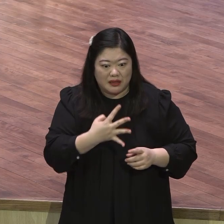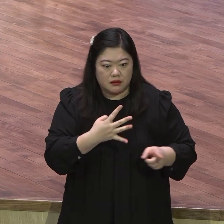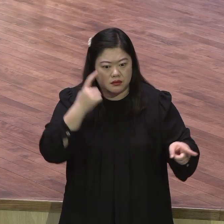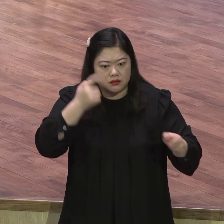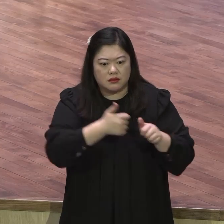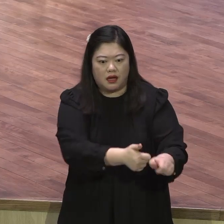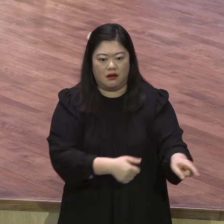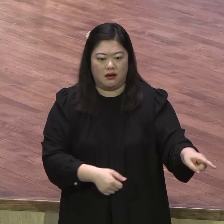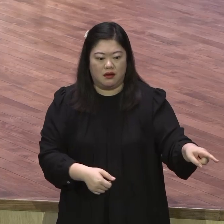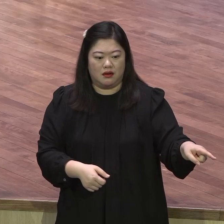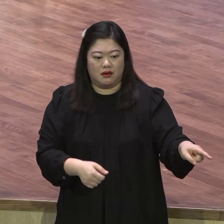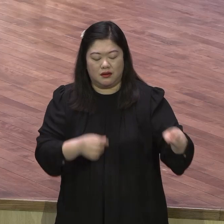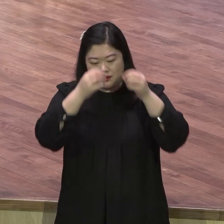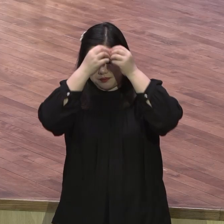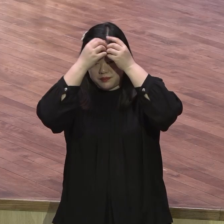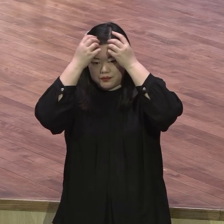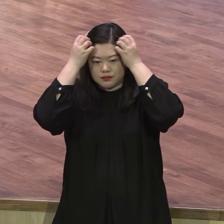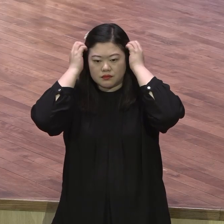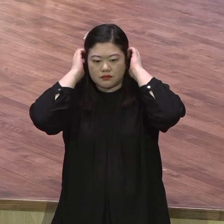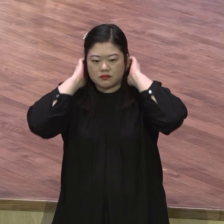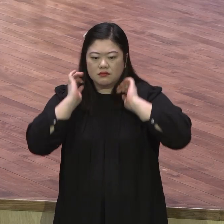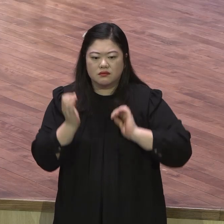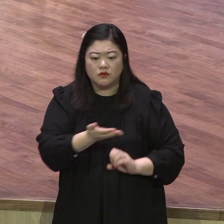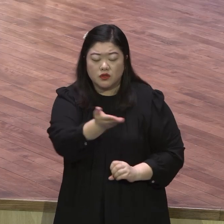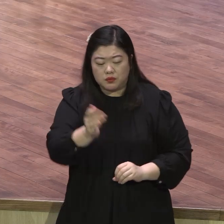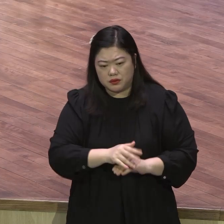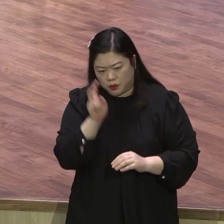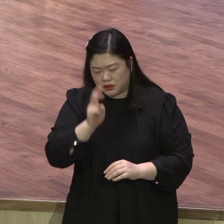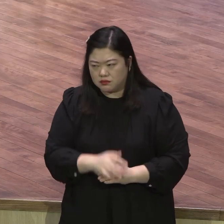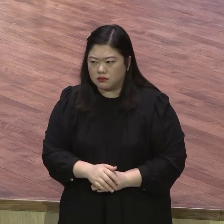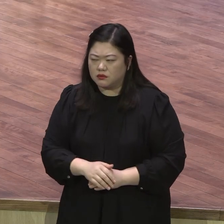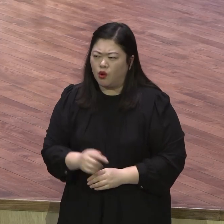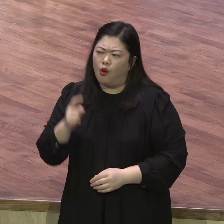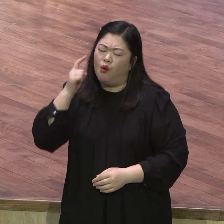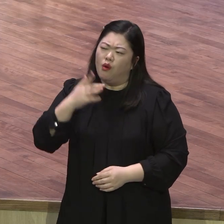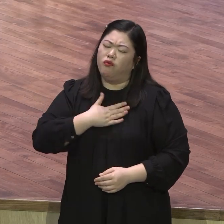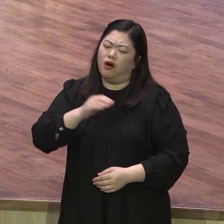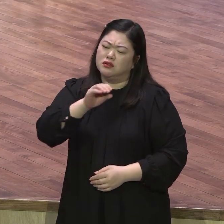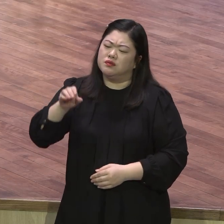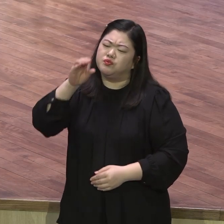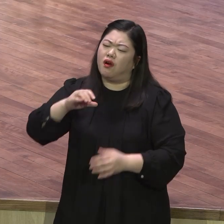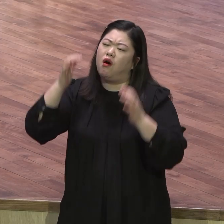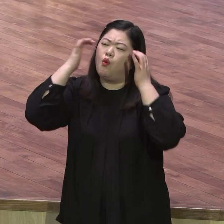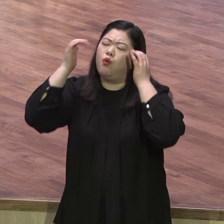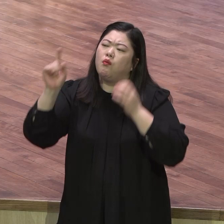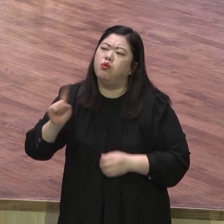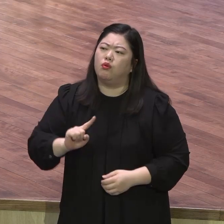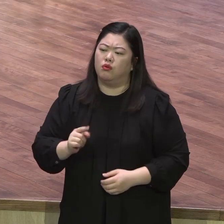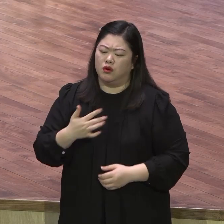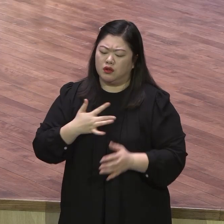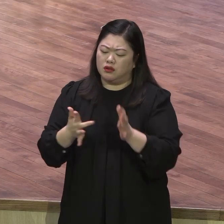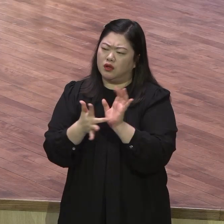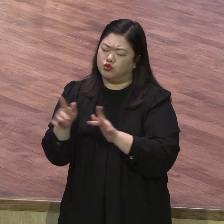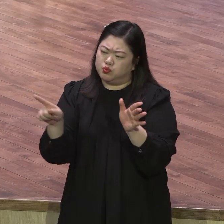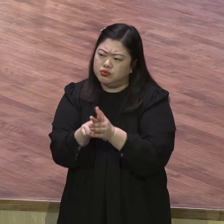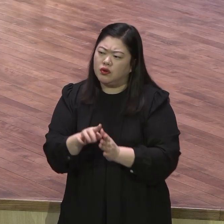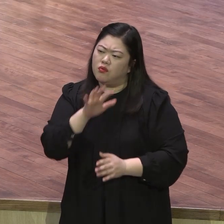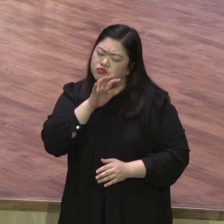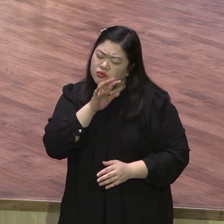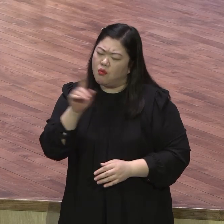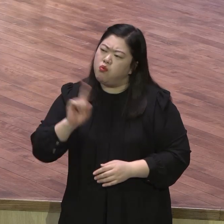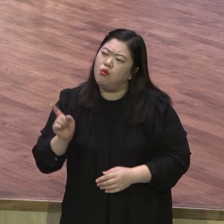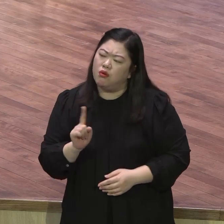우리 인생 이럴 수 있어요. 왜 나에게 십자가 고난만 있냐 안 좋은 것만 계속 엄마하고 불평할 수가 있습니다.